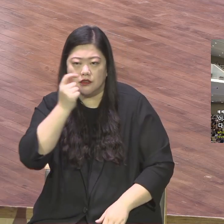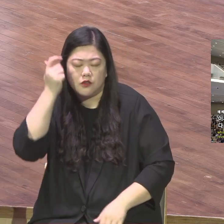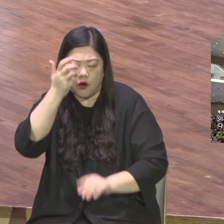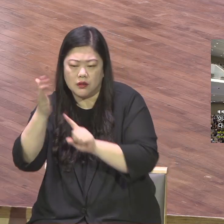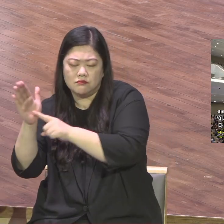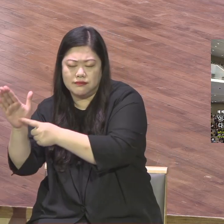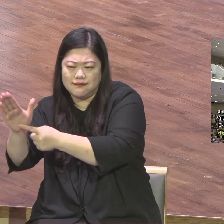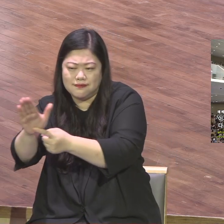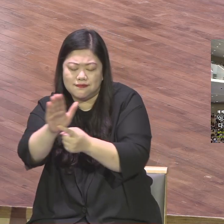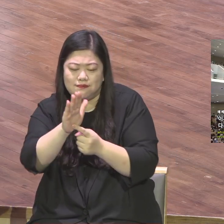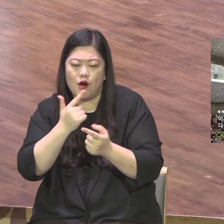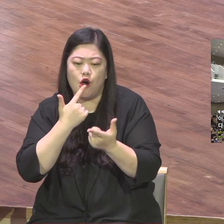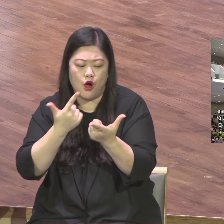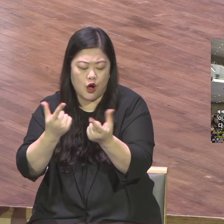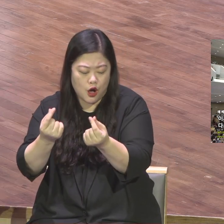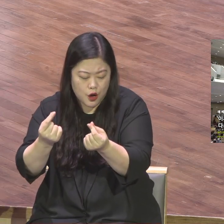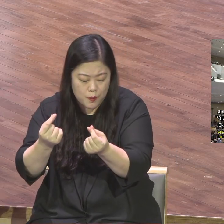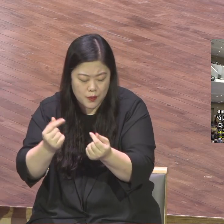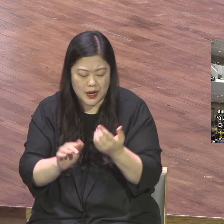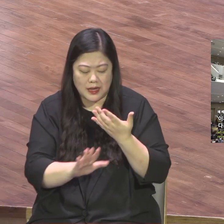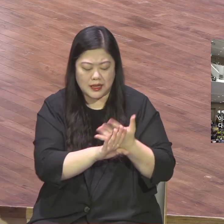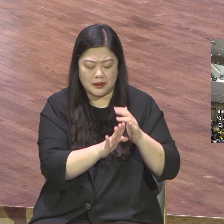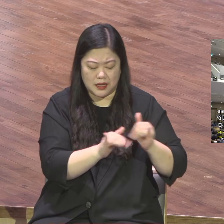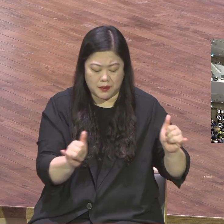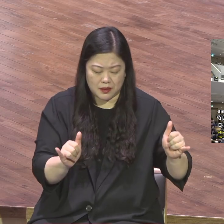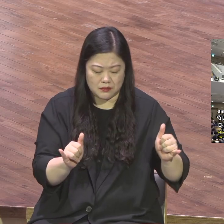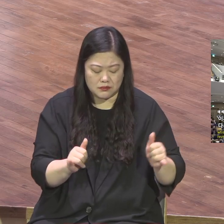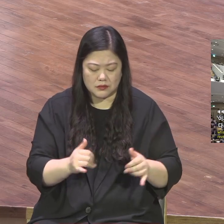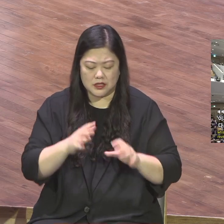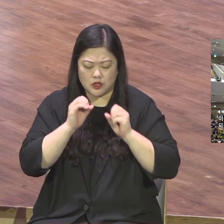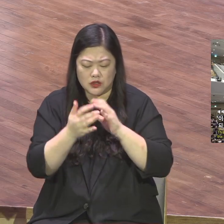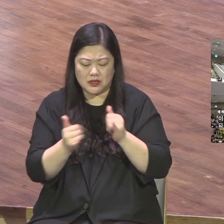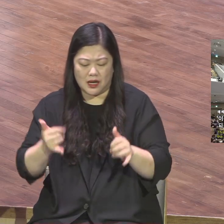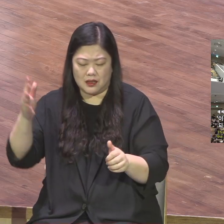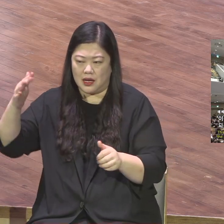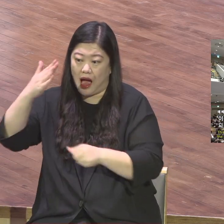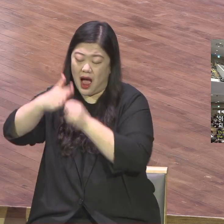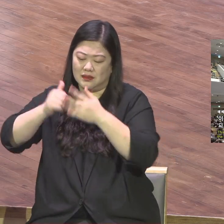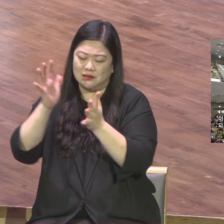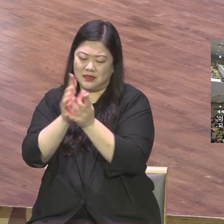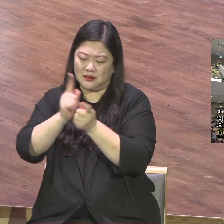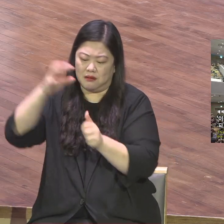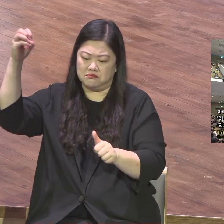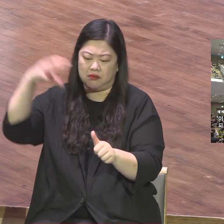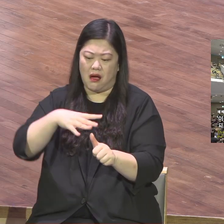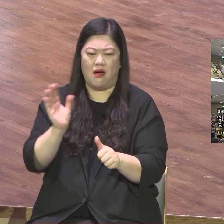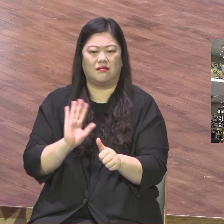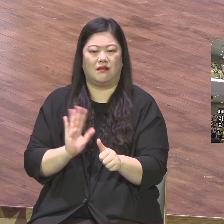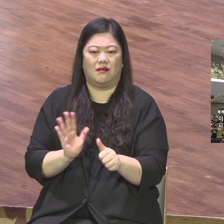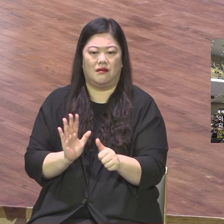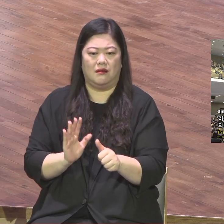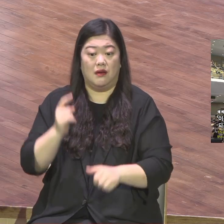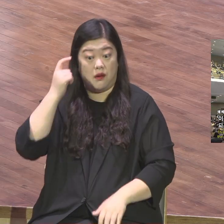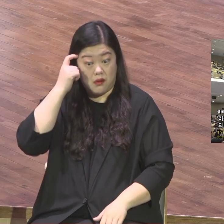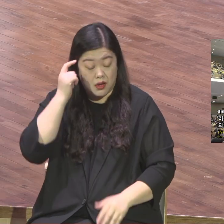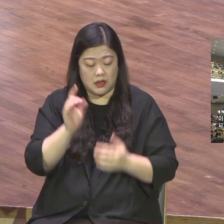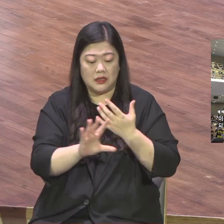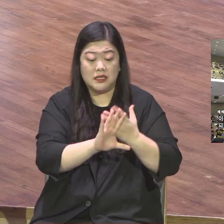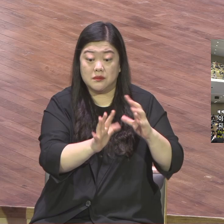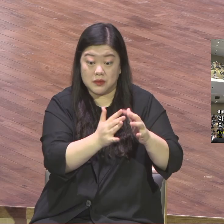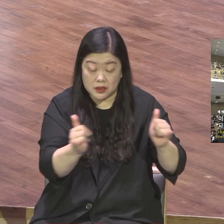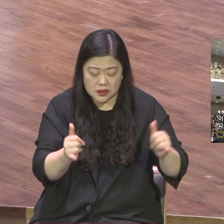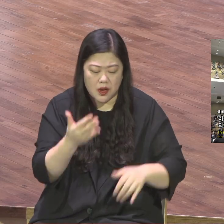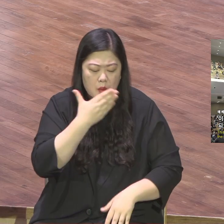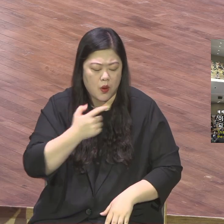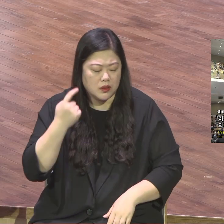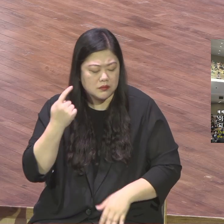같이 다른 세대에서는 사람의 아들들에게 알리지 아니하셨으니 이는 이방인들이 복음으로 말미암아 그리스도